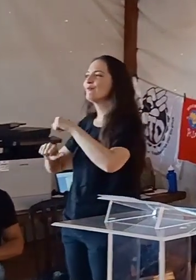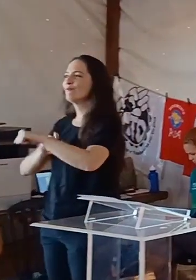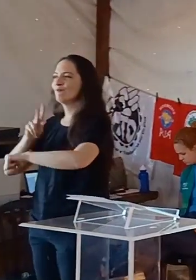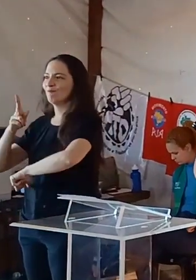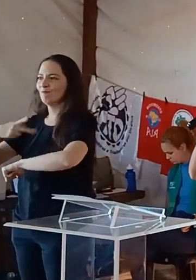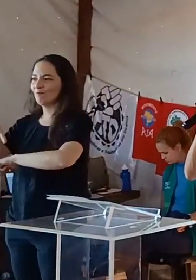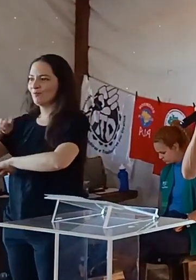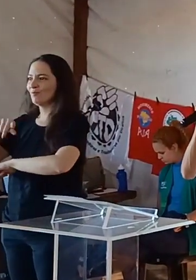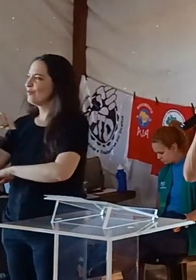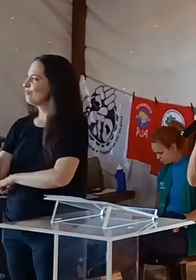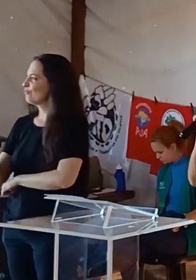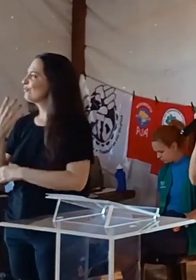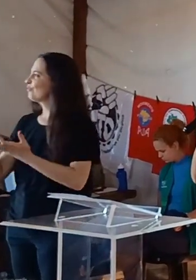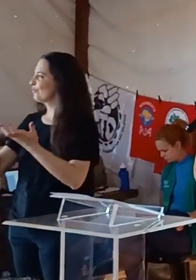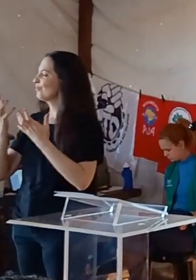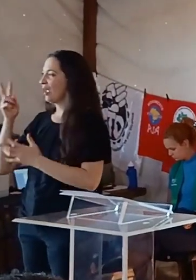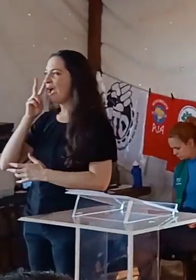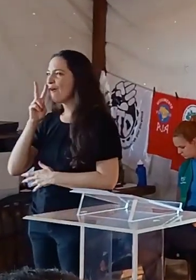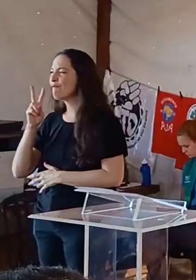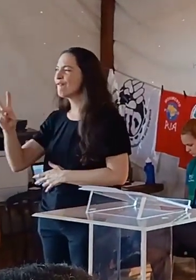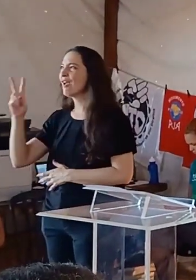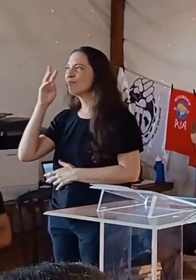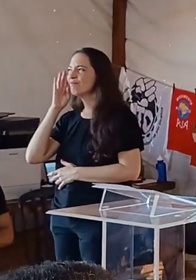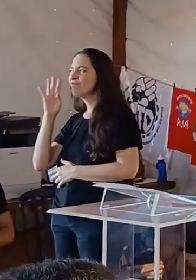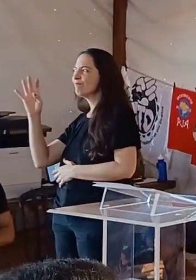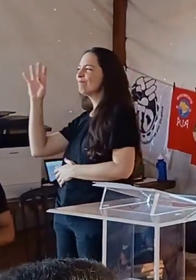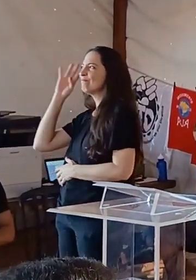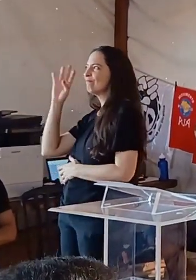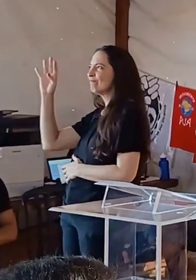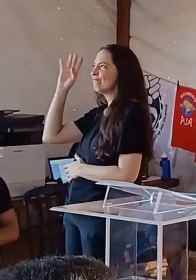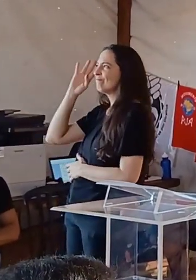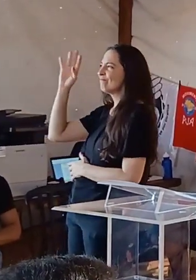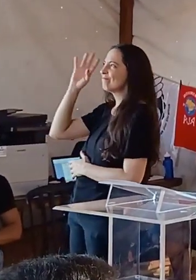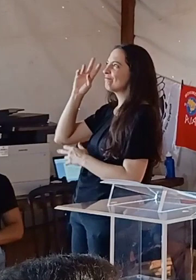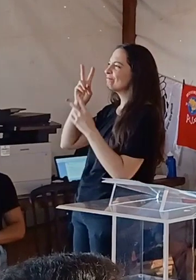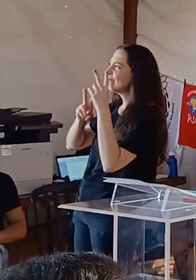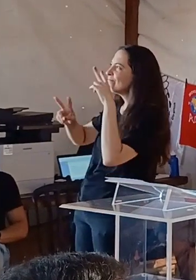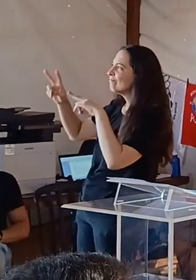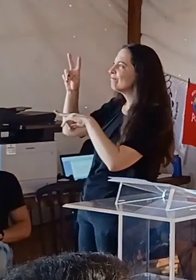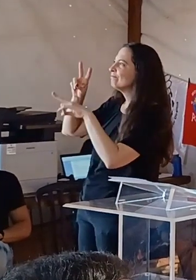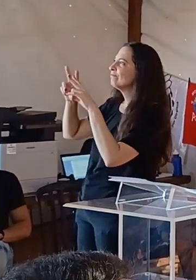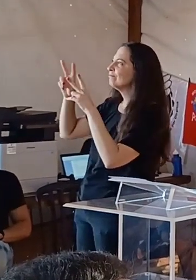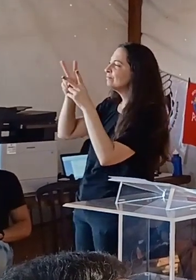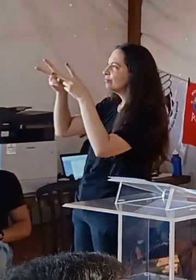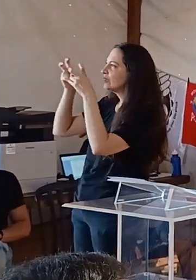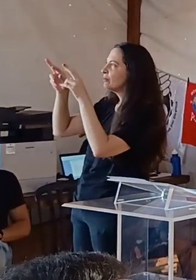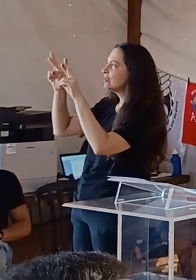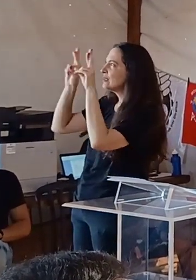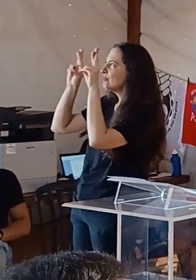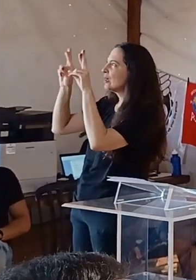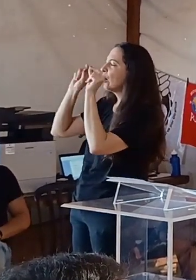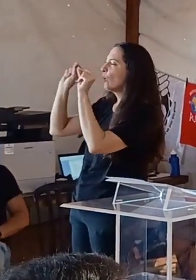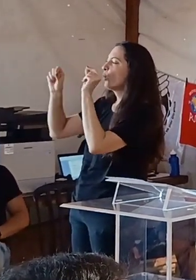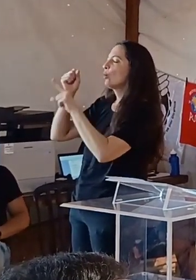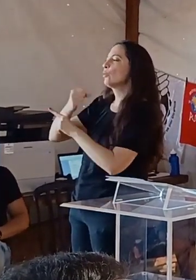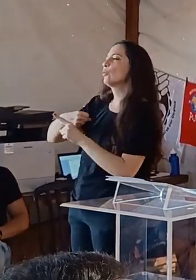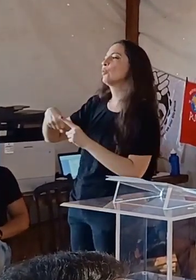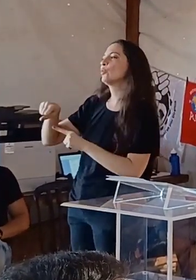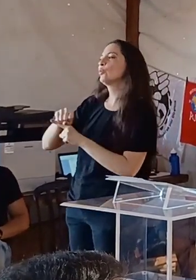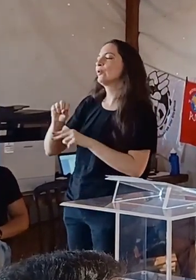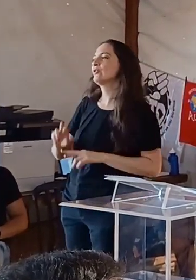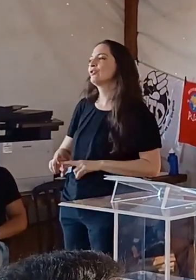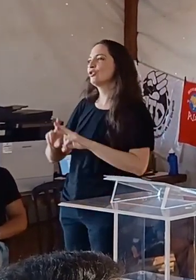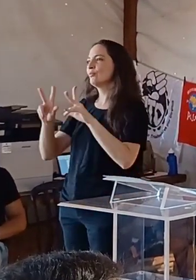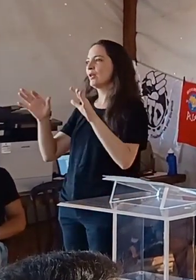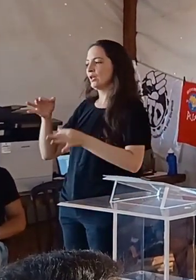ver com muita utopia, com muito sonho, com muita esperança, uma sociedade diferente,